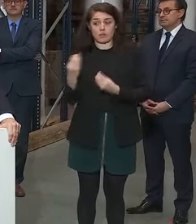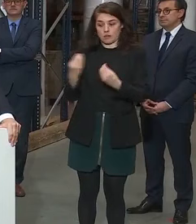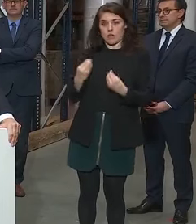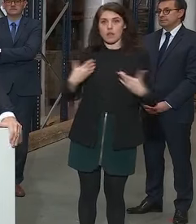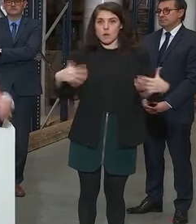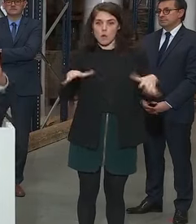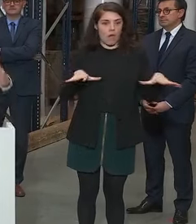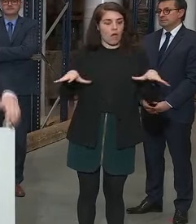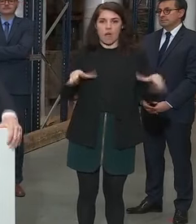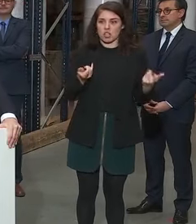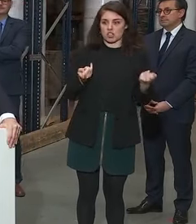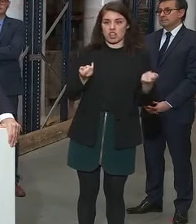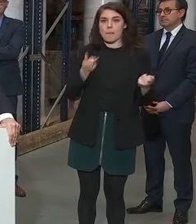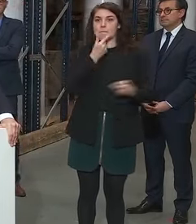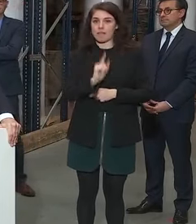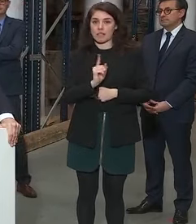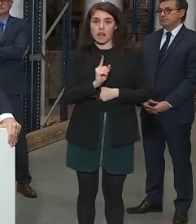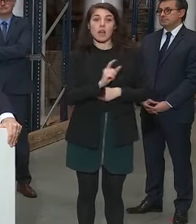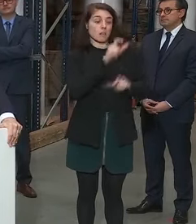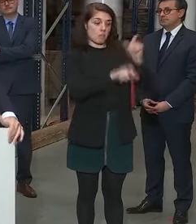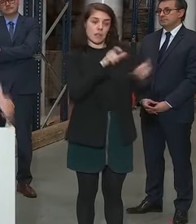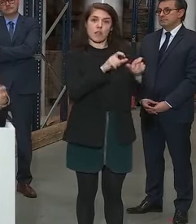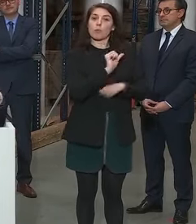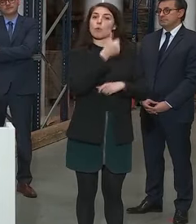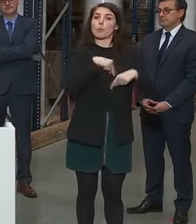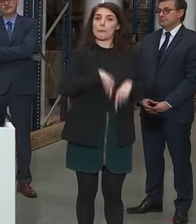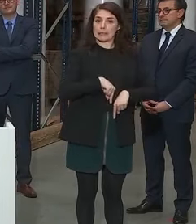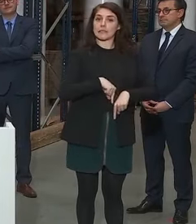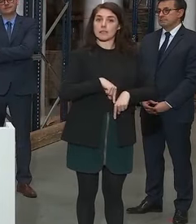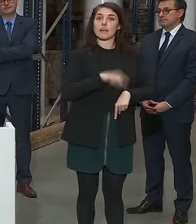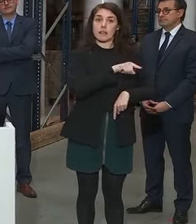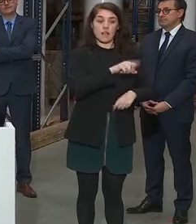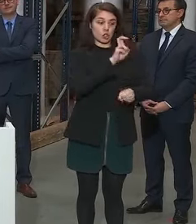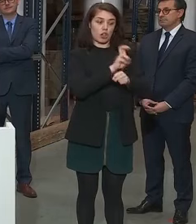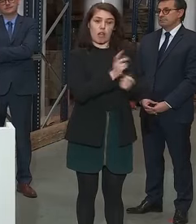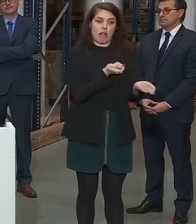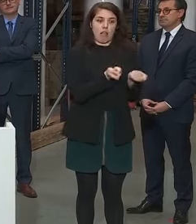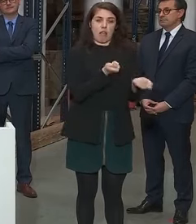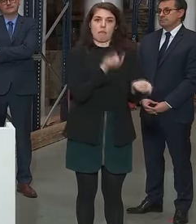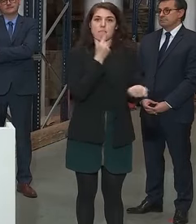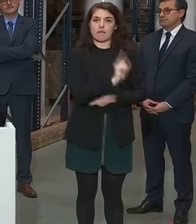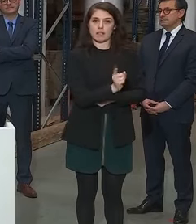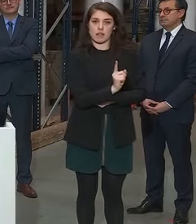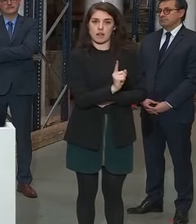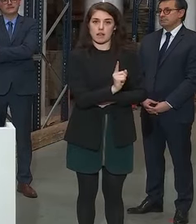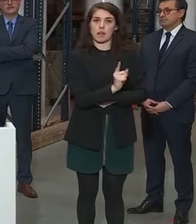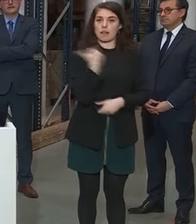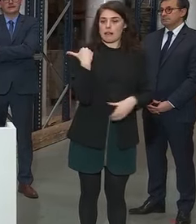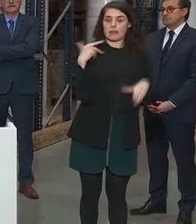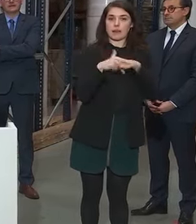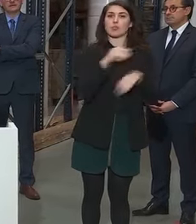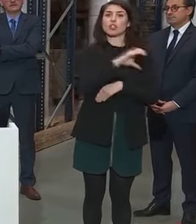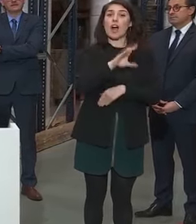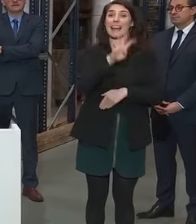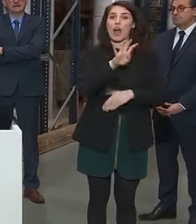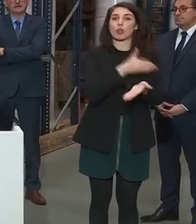un stock existant. Le Premier ministre et le ministre y sont revenus il y a quelques jours, en début de crise, qui était de 140 millions de masques disponibles. Et avec